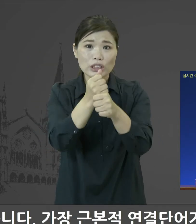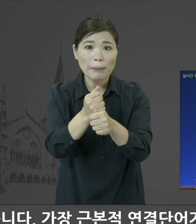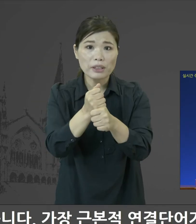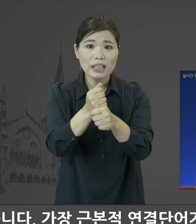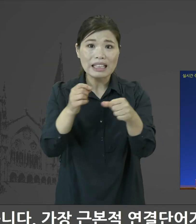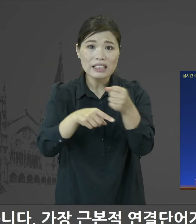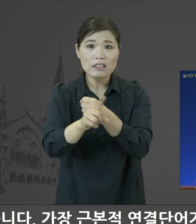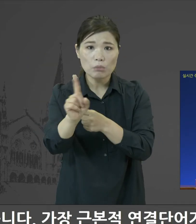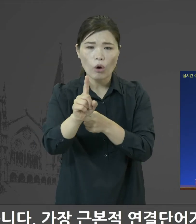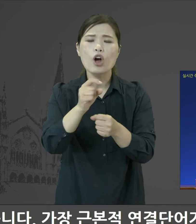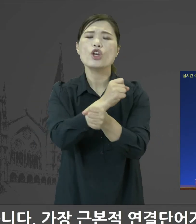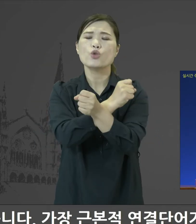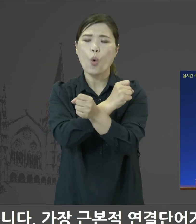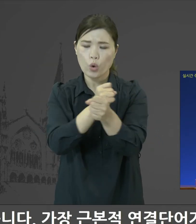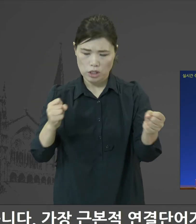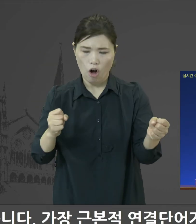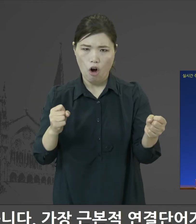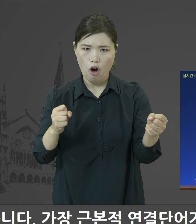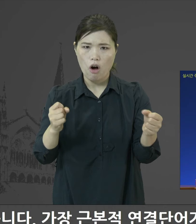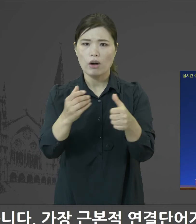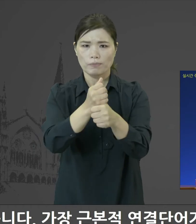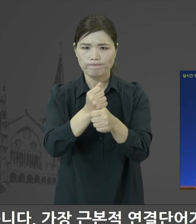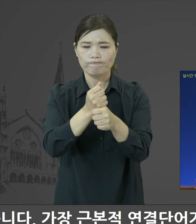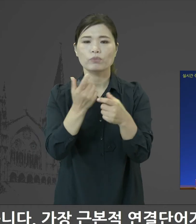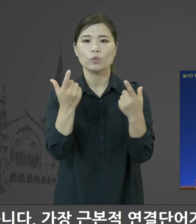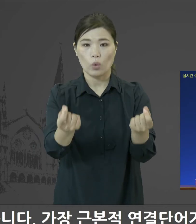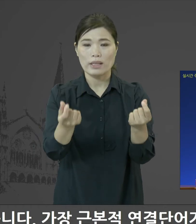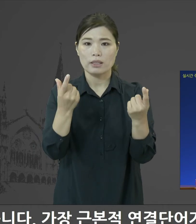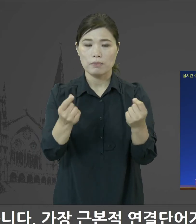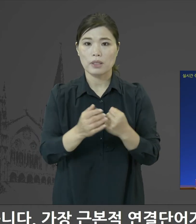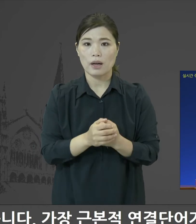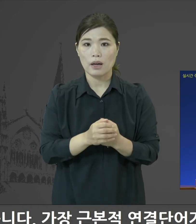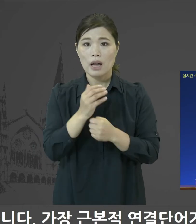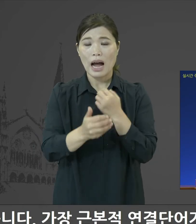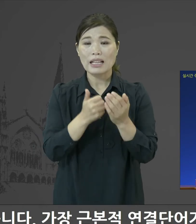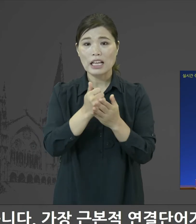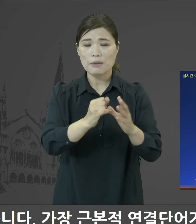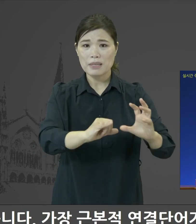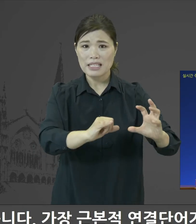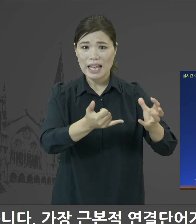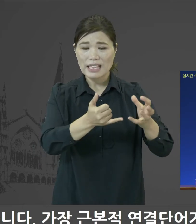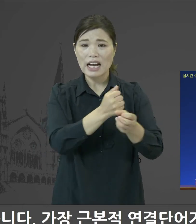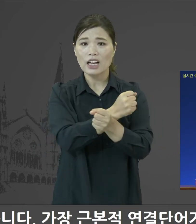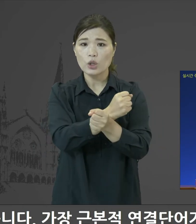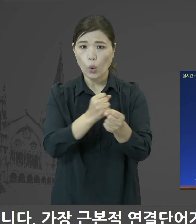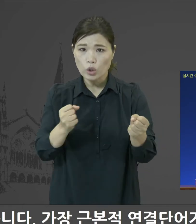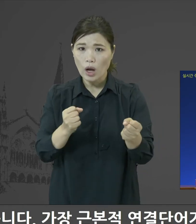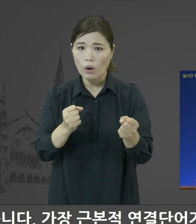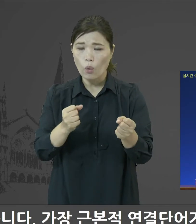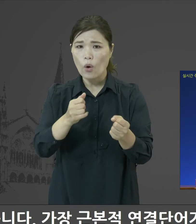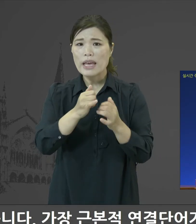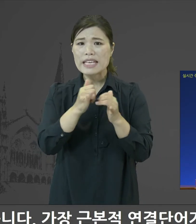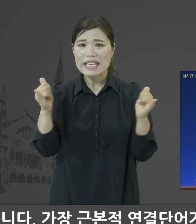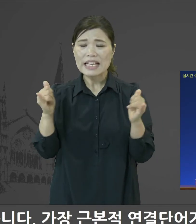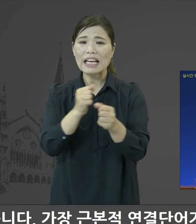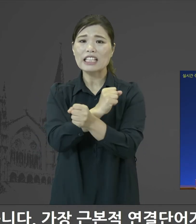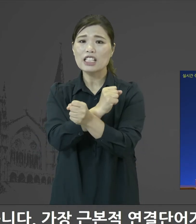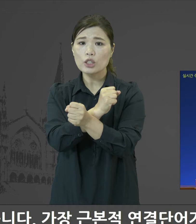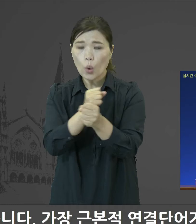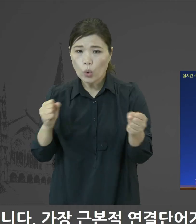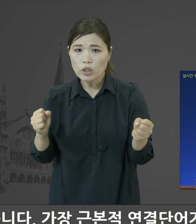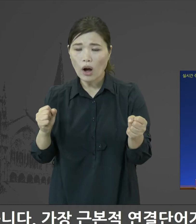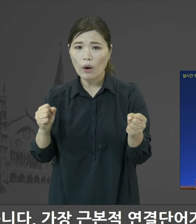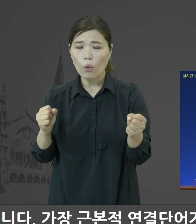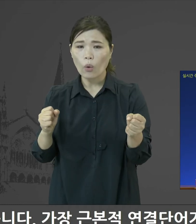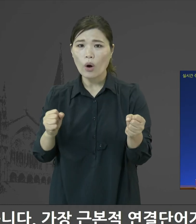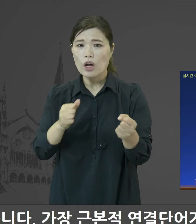겁니다. 하나님이 세상을 용서하셨고, 하나님이 인간을 용서하셨고, 특별히 죄인들을 용서하셨고,